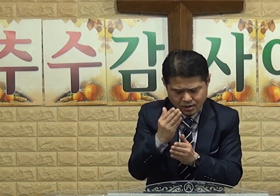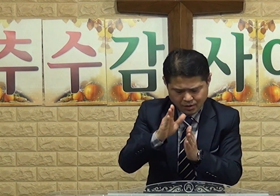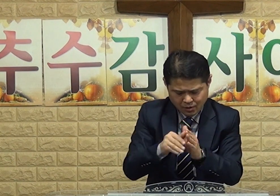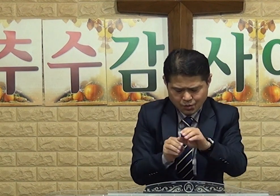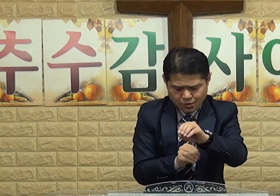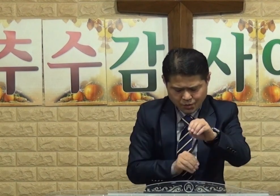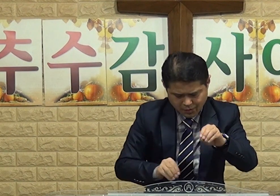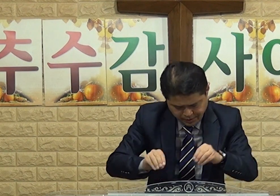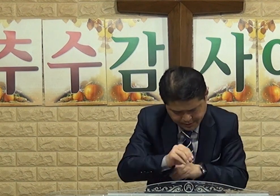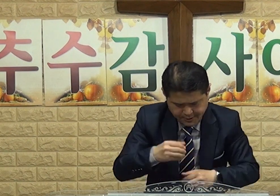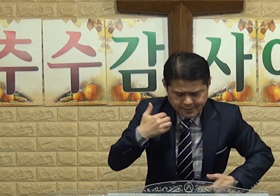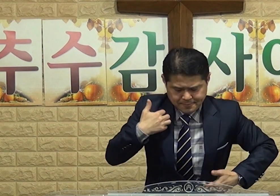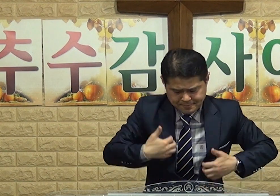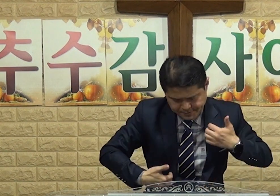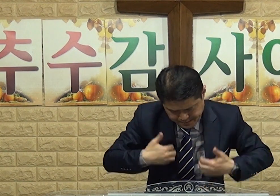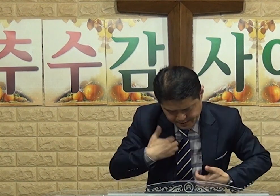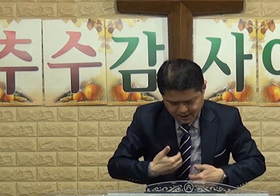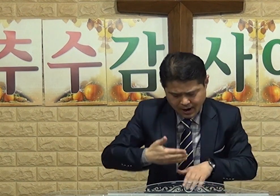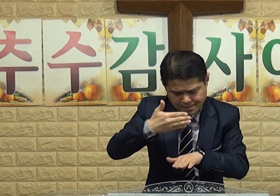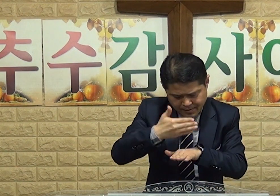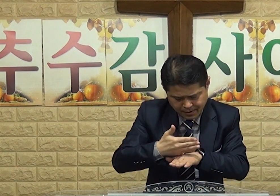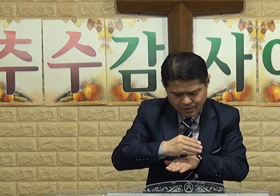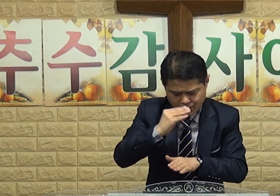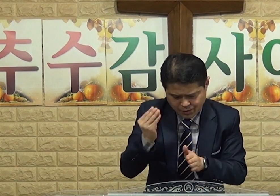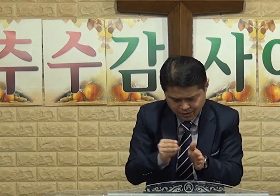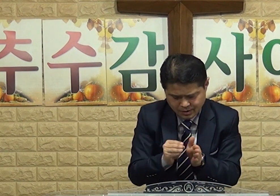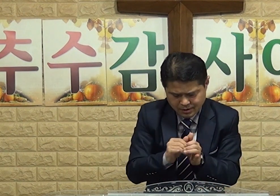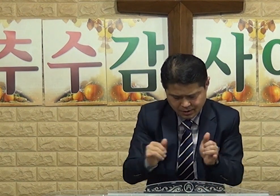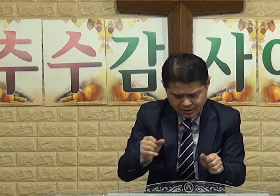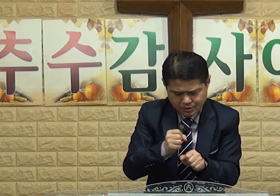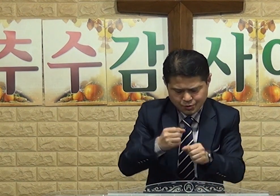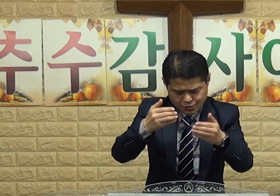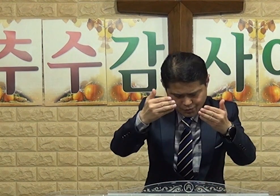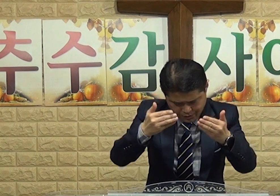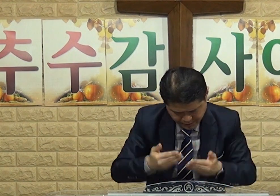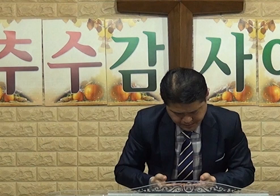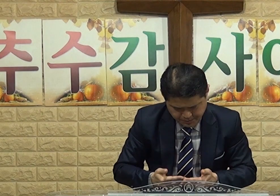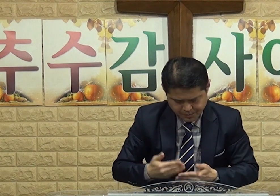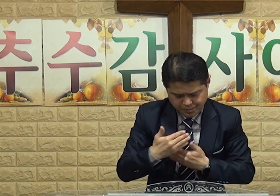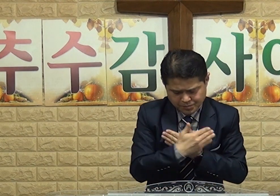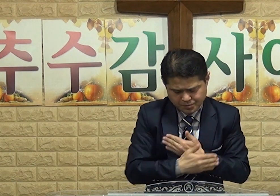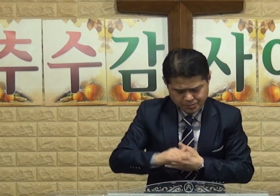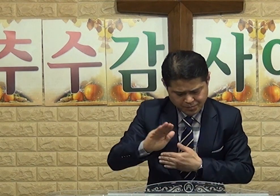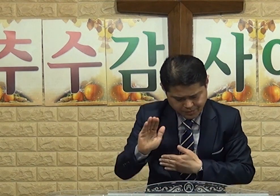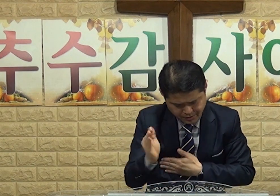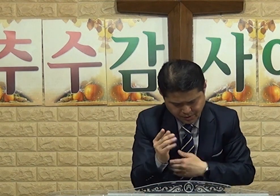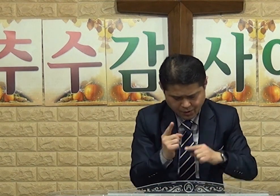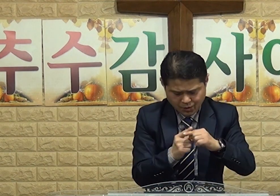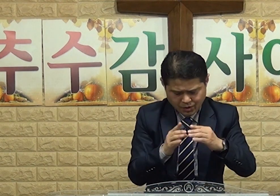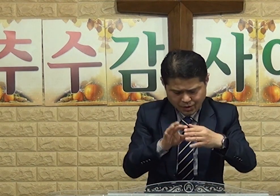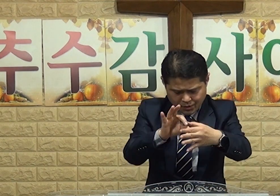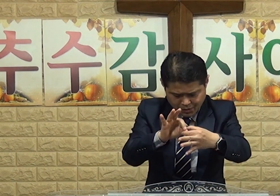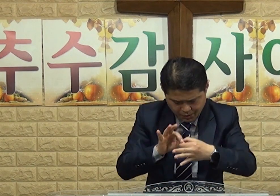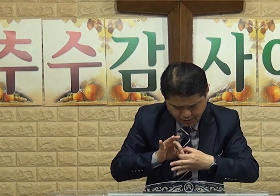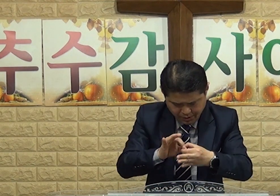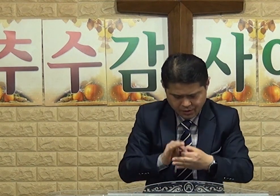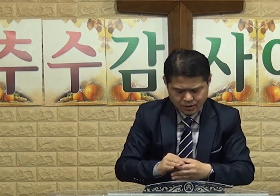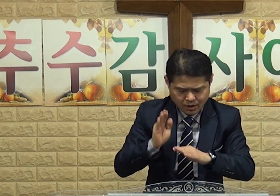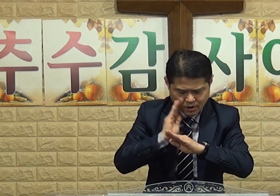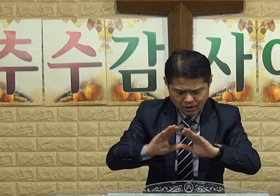상황을 마주할 때가 있습니다. 항상 우리가 기뻐하면서 감사하는 사람으로 살 수 있게 우리를 성령